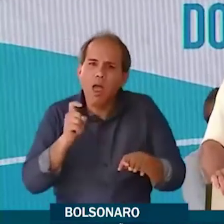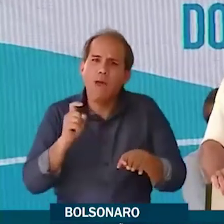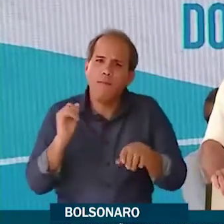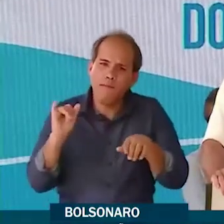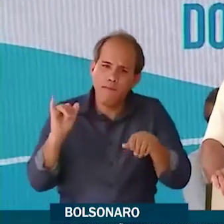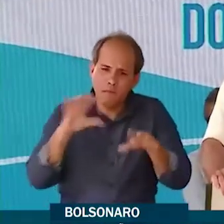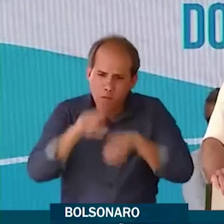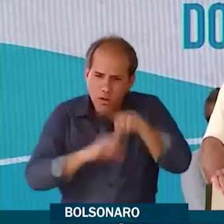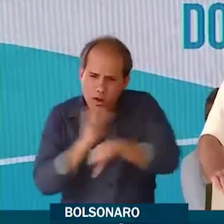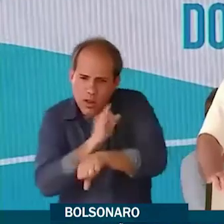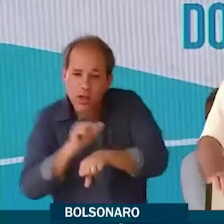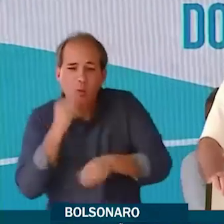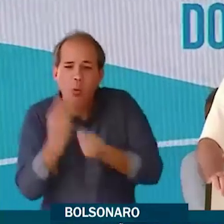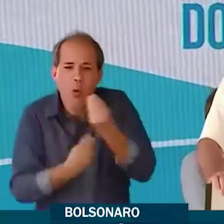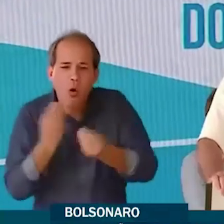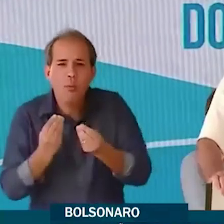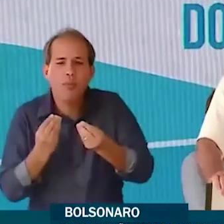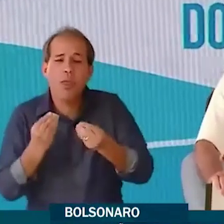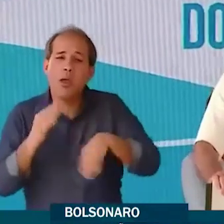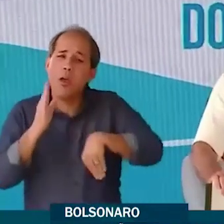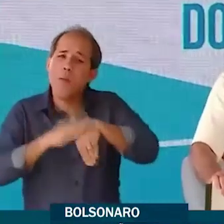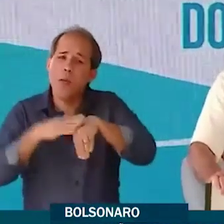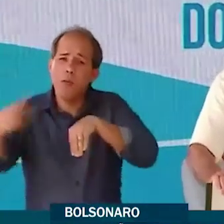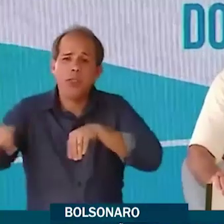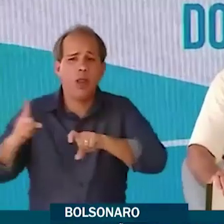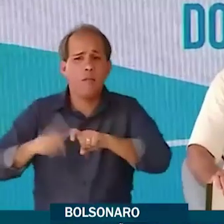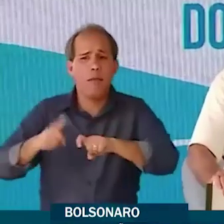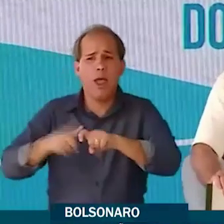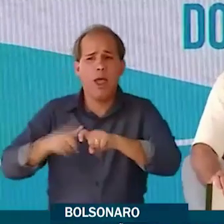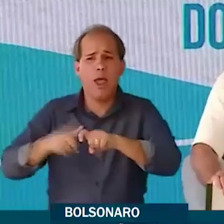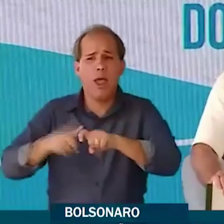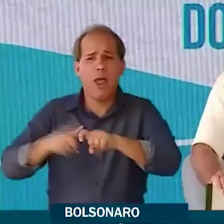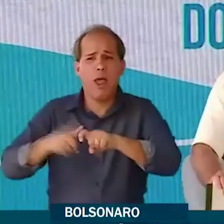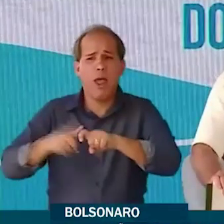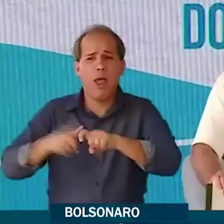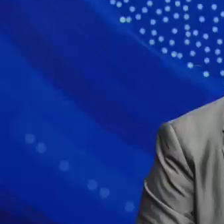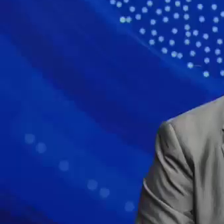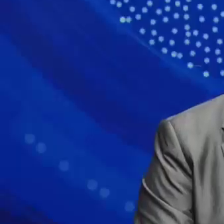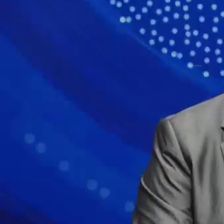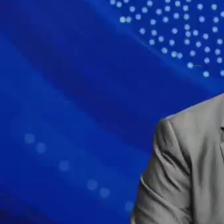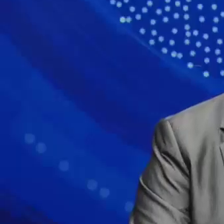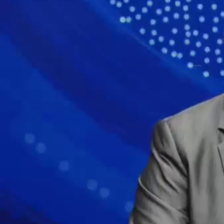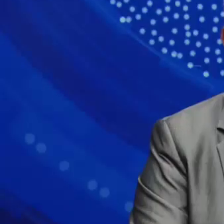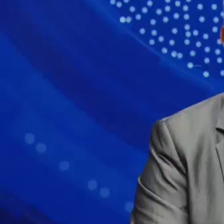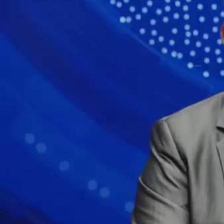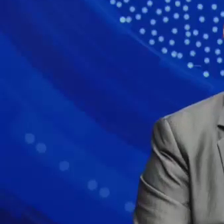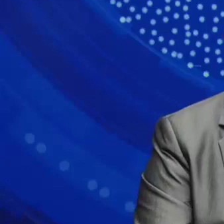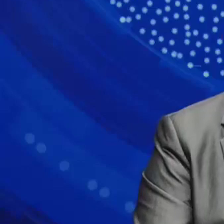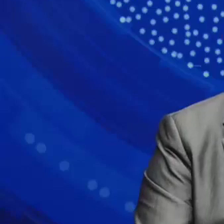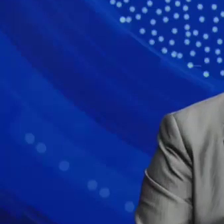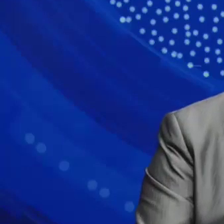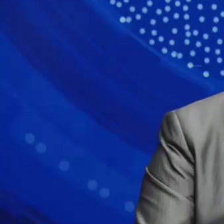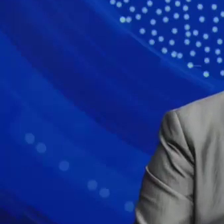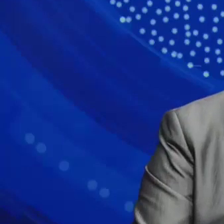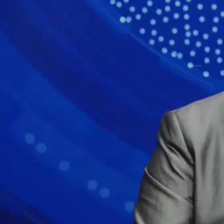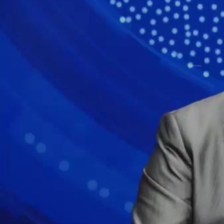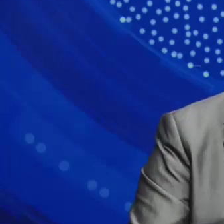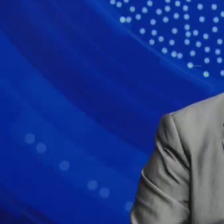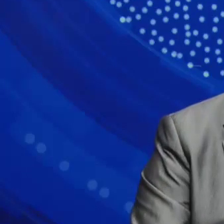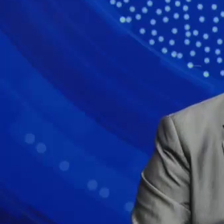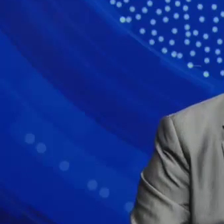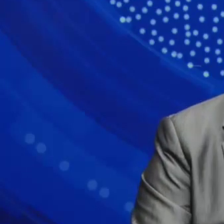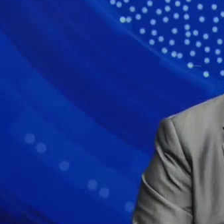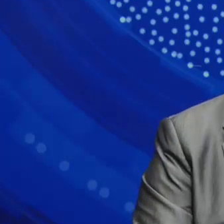essa alternativa cabe ao médico brasileiro e quando fala no mandetta